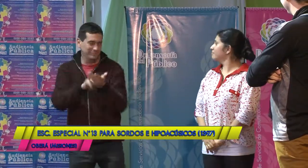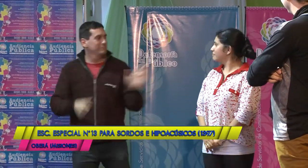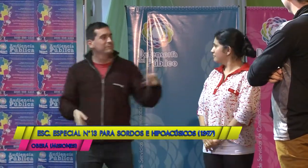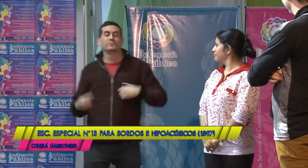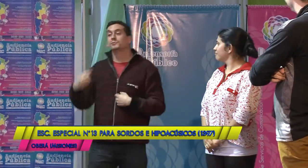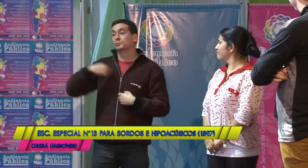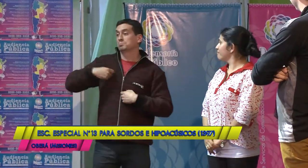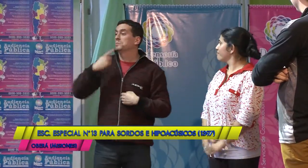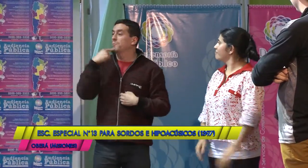Espera.